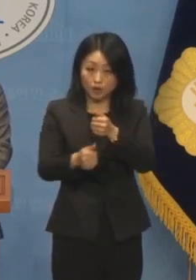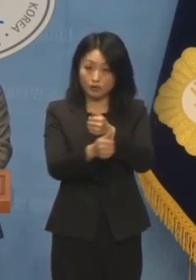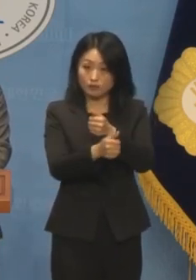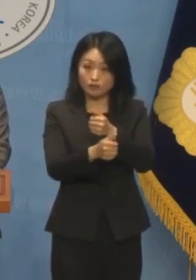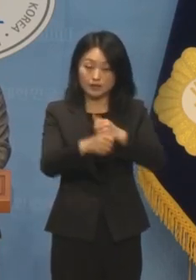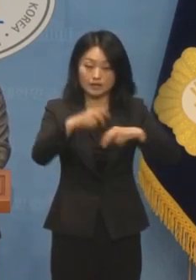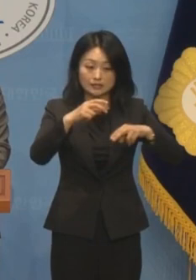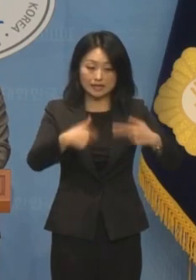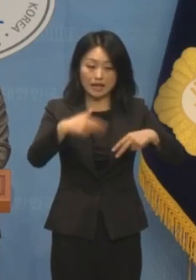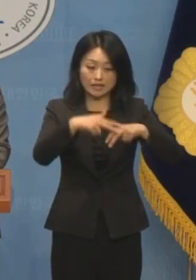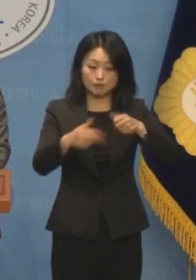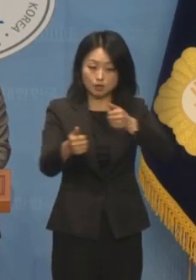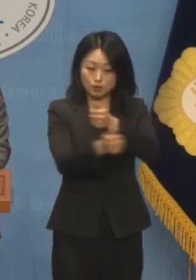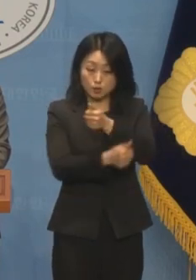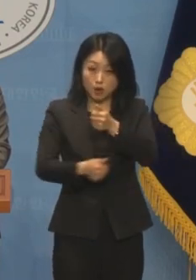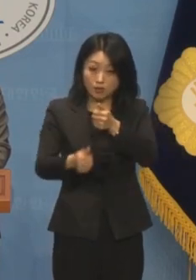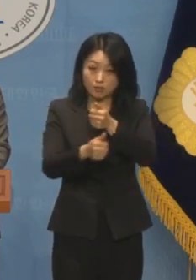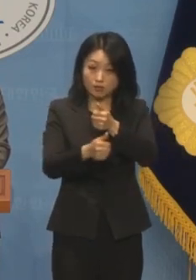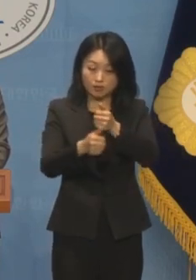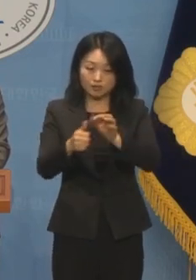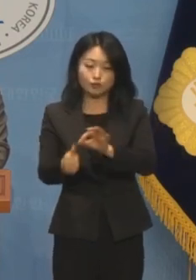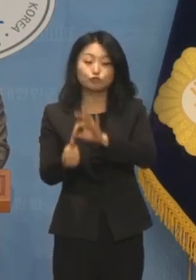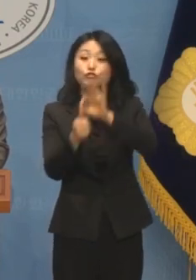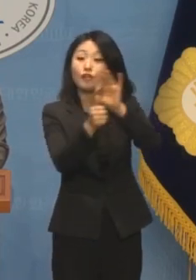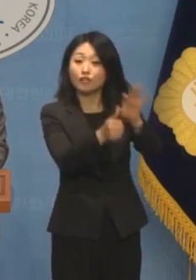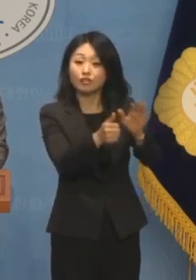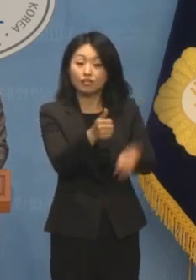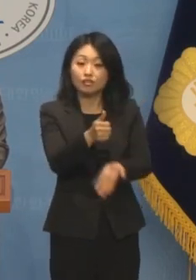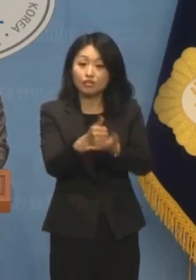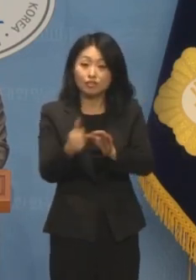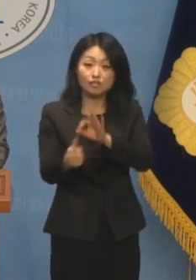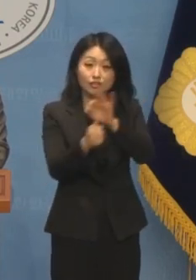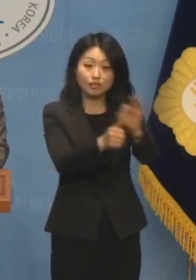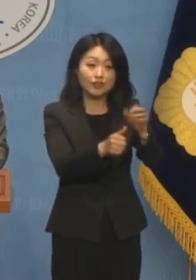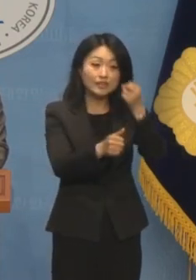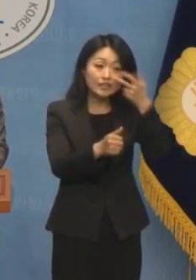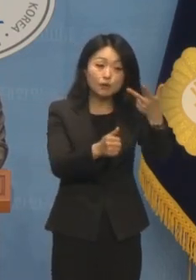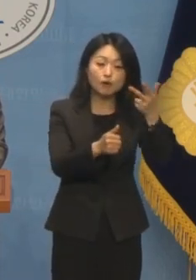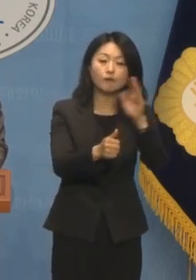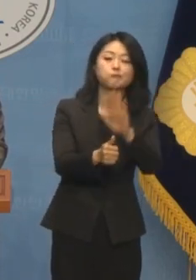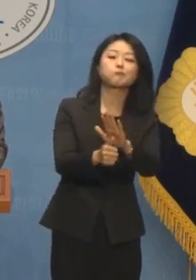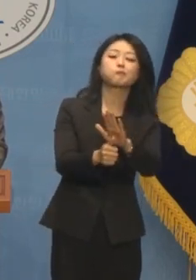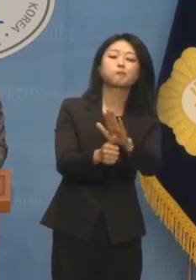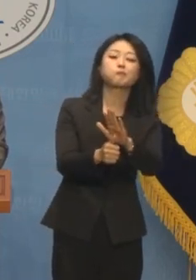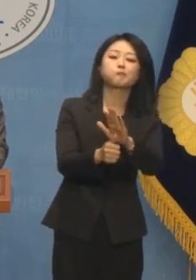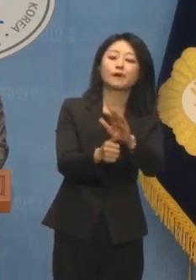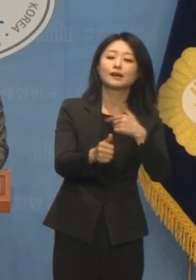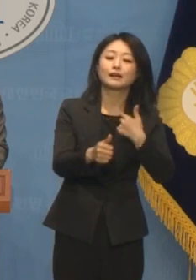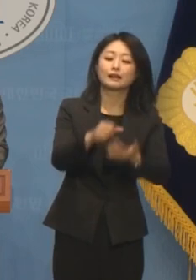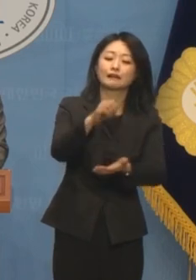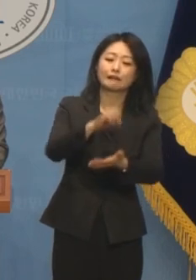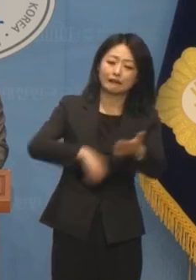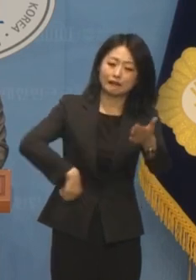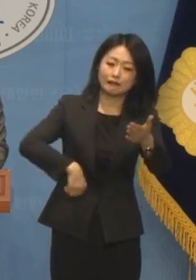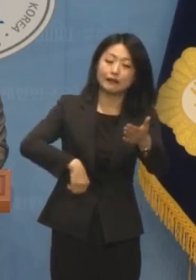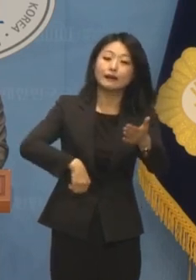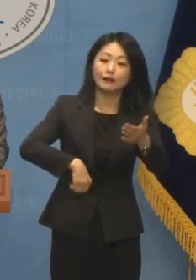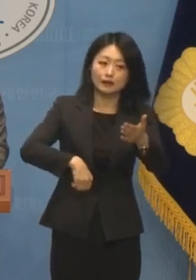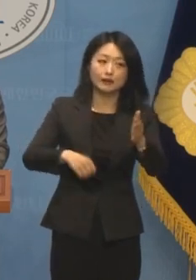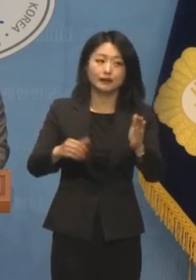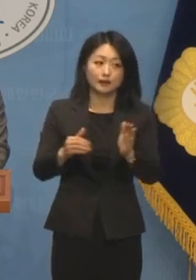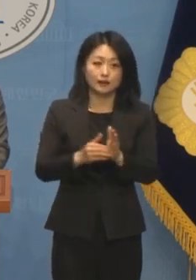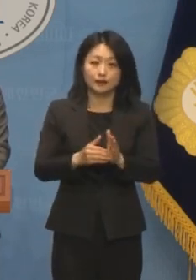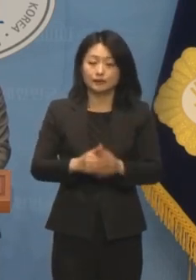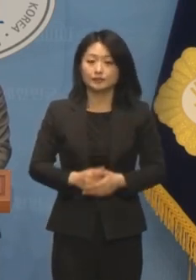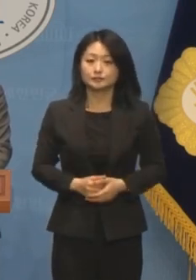상임위원 후보자를 7개월 넘도록 제거하지 않아 후보자가 결국 자진 사퇴하는 길로